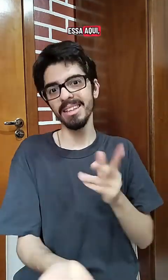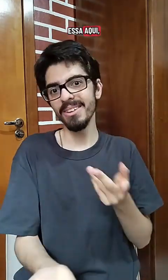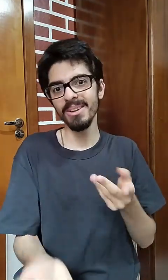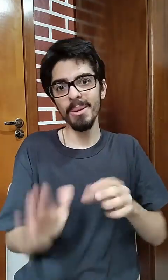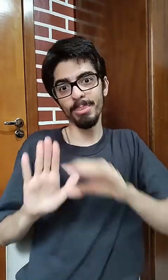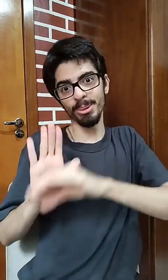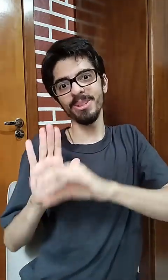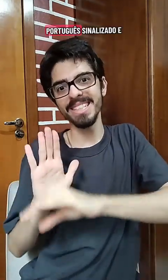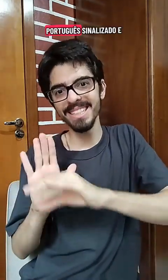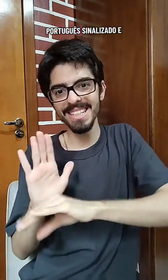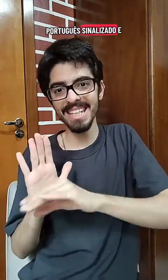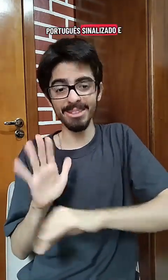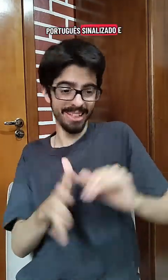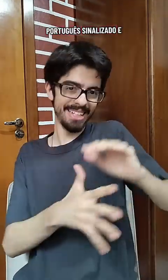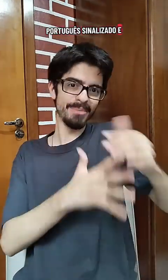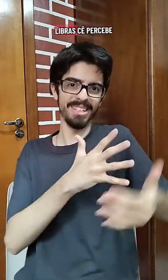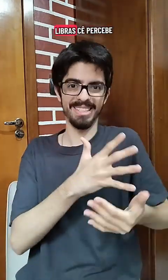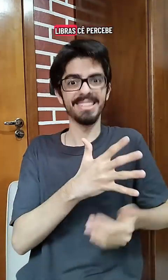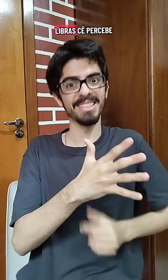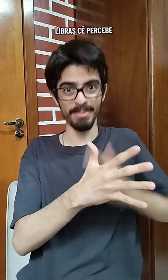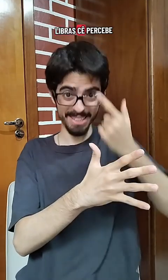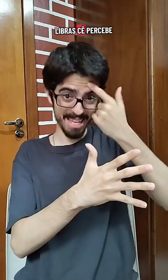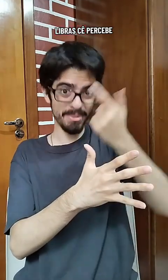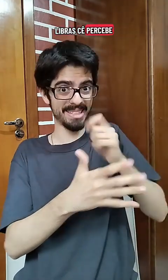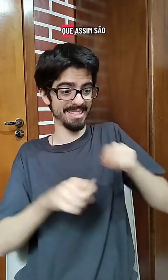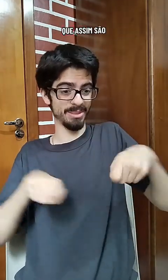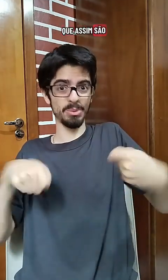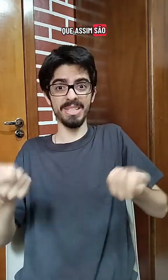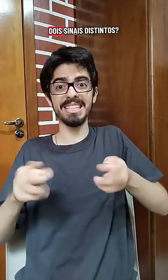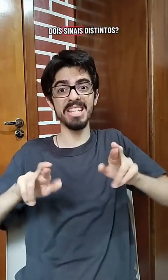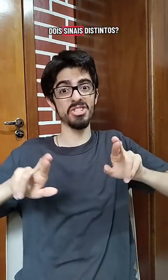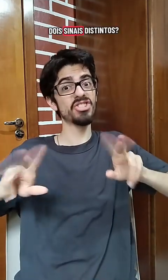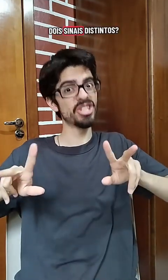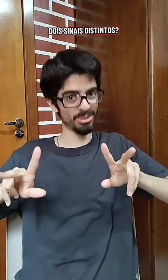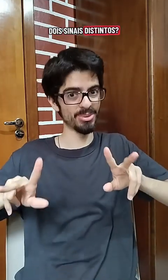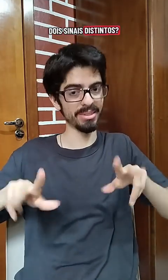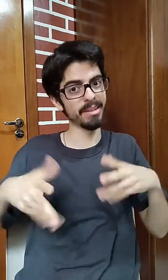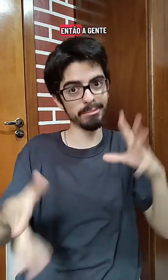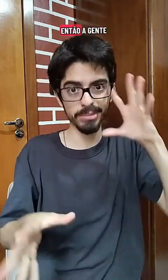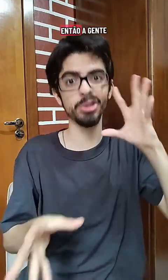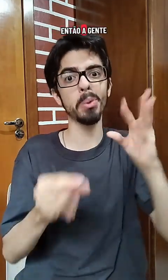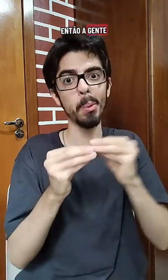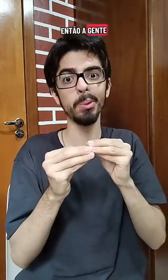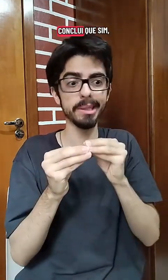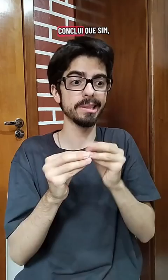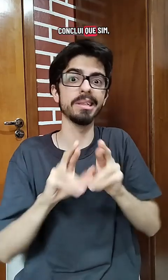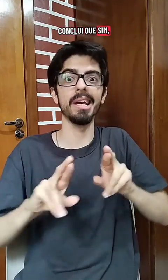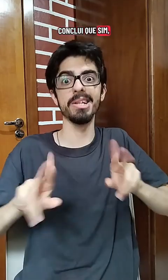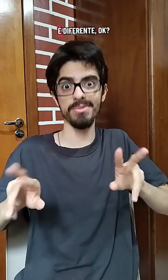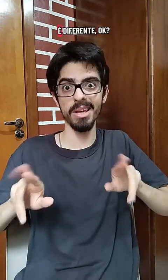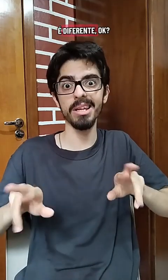não, português sinalizado e Libras. Você percebe que assim, são dois sinais distintos, então a gente conclui que sim, é